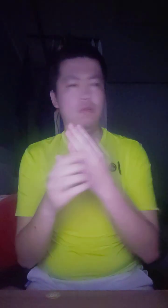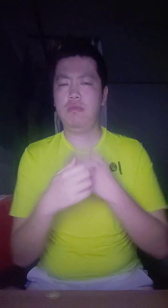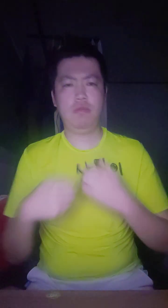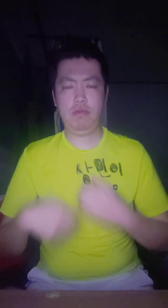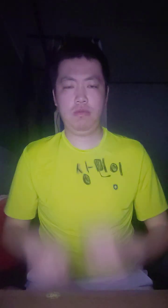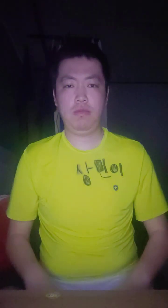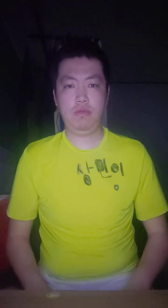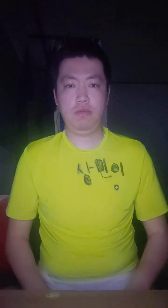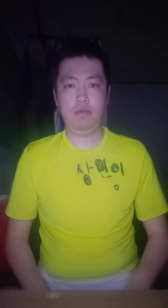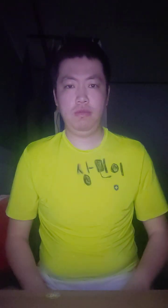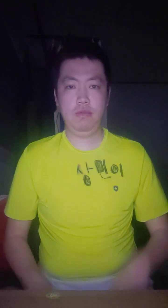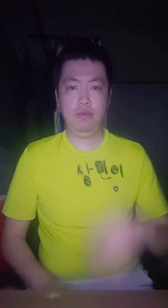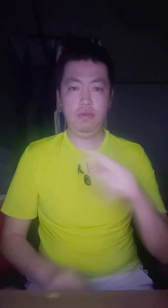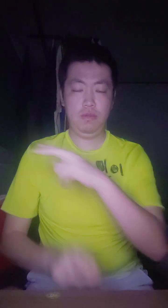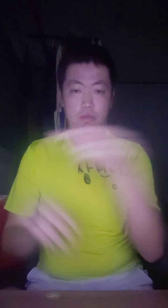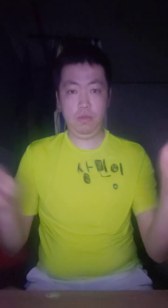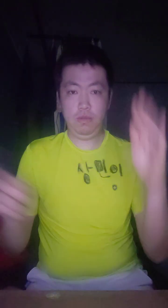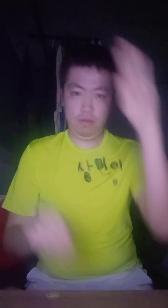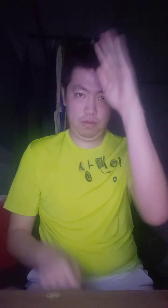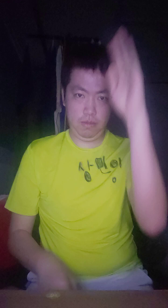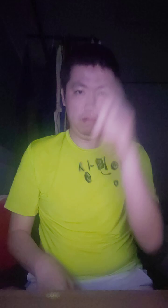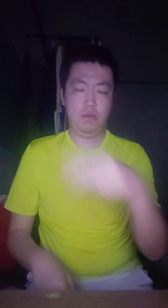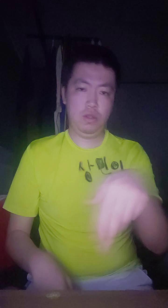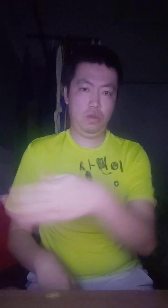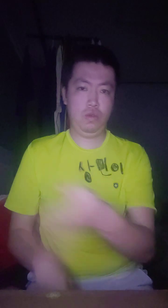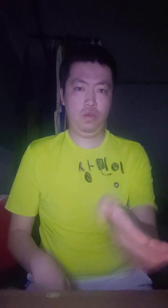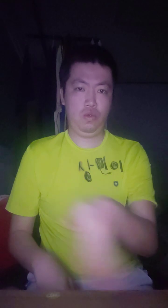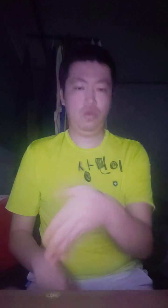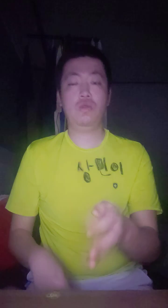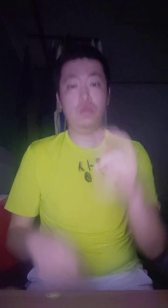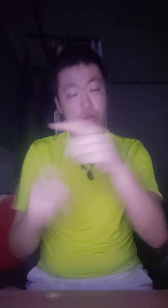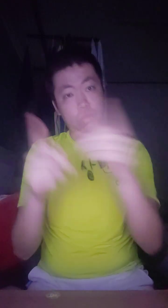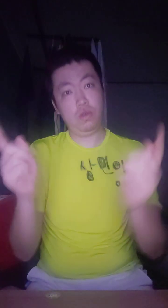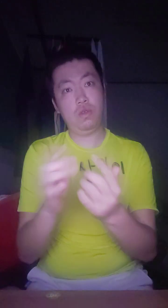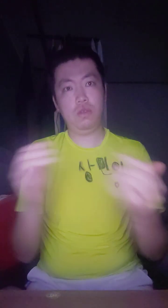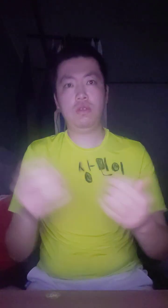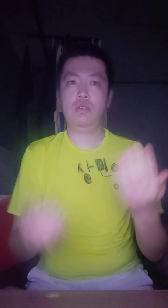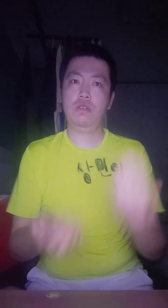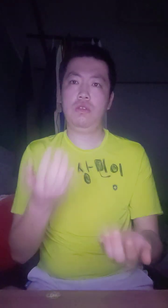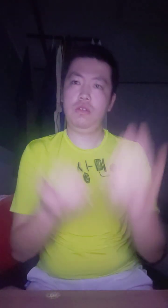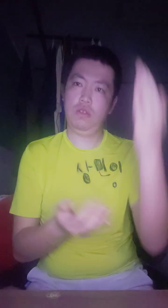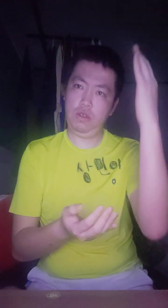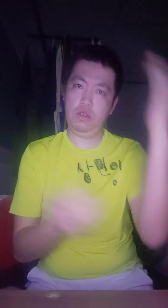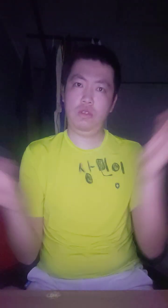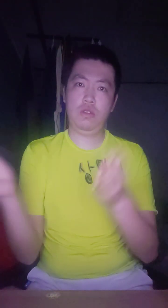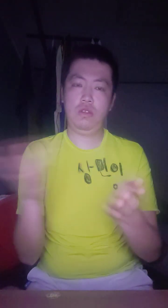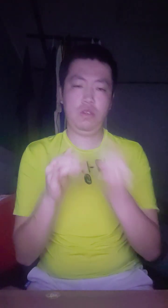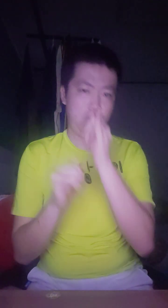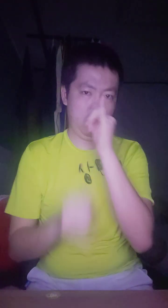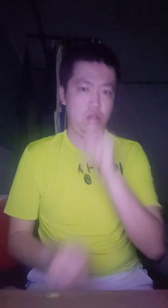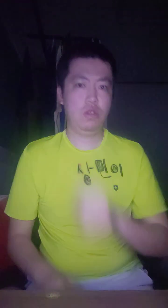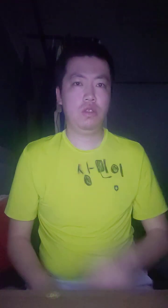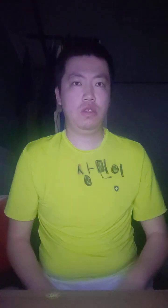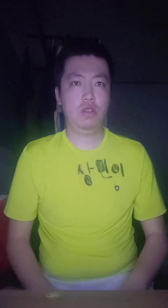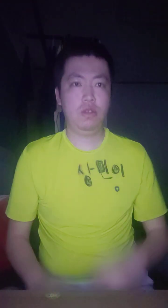못했습니다. 특히 생선과 육류 등 신선식품을 파는 상인들은 더욱 분주해졌습니다. 어제 계속